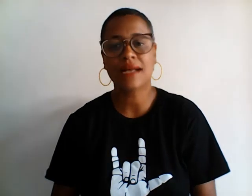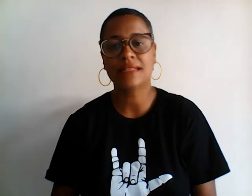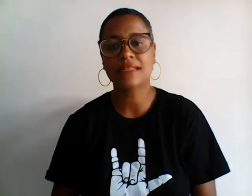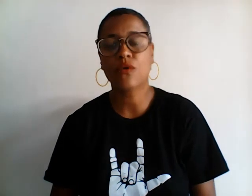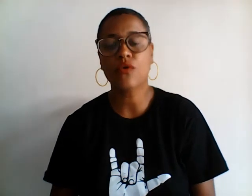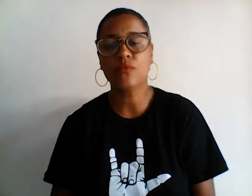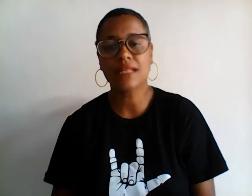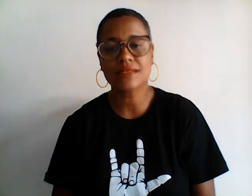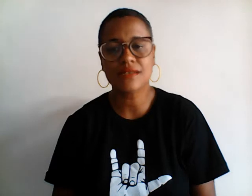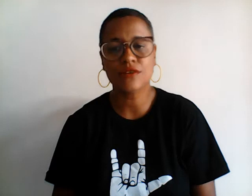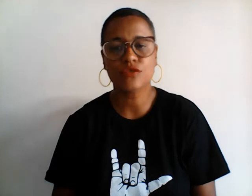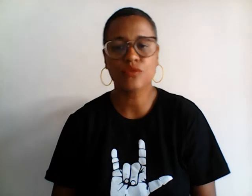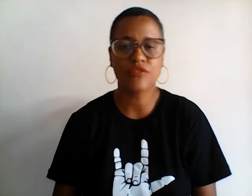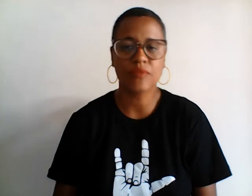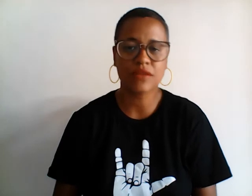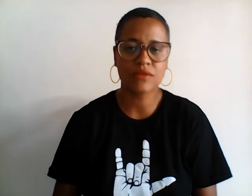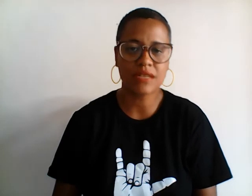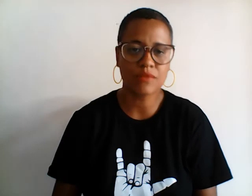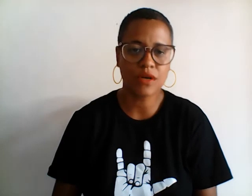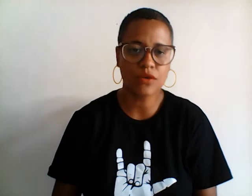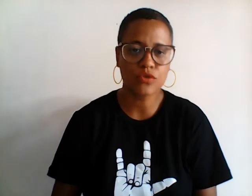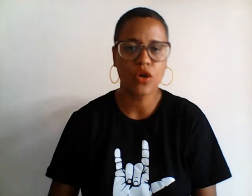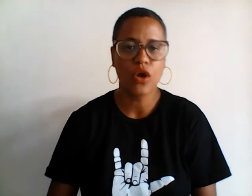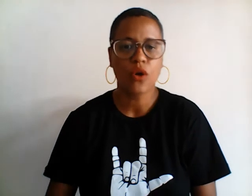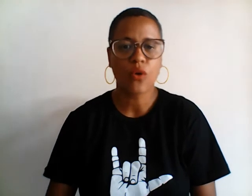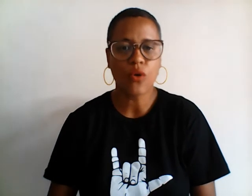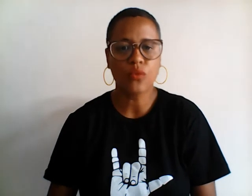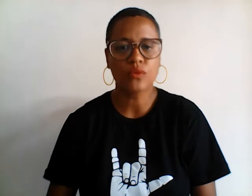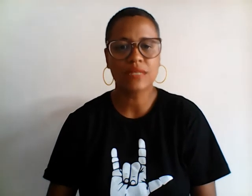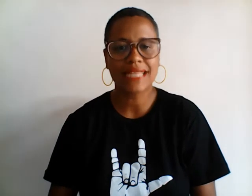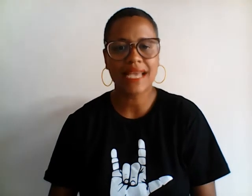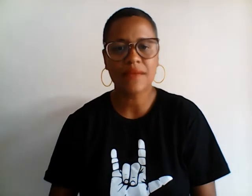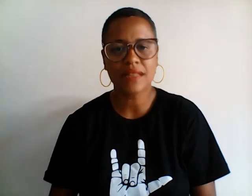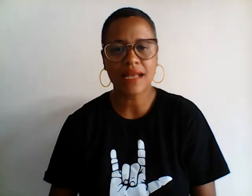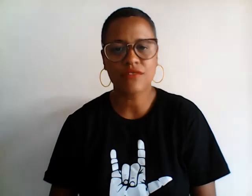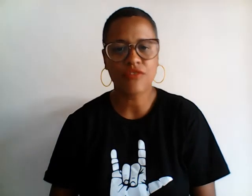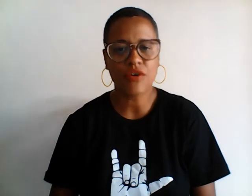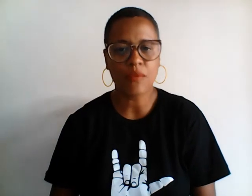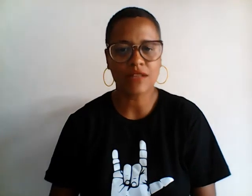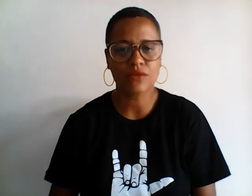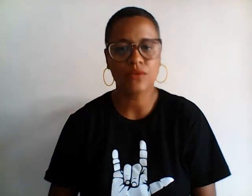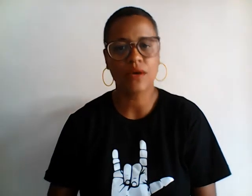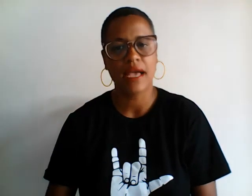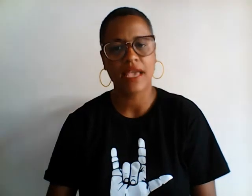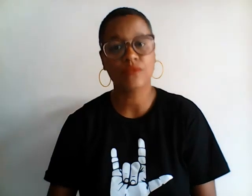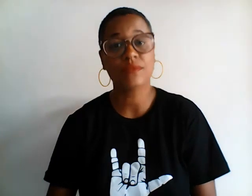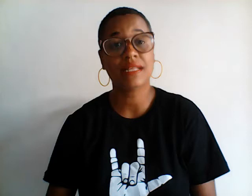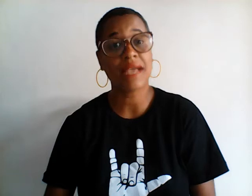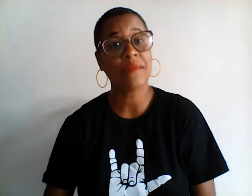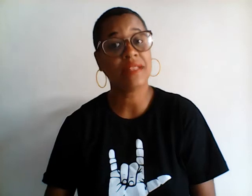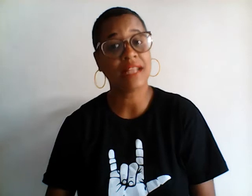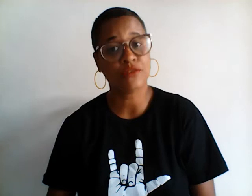da combinação do movimento das mãos com um determinado formato em um determinado